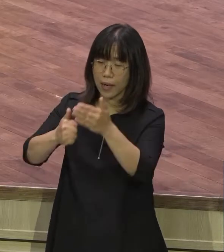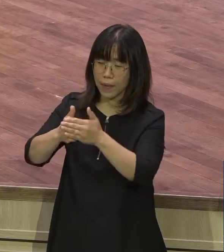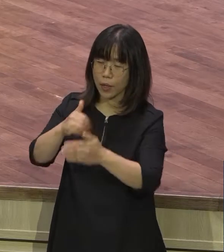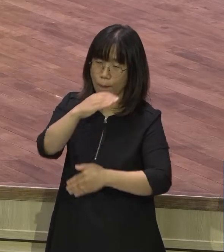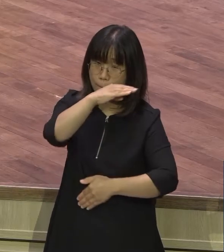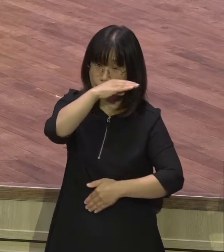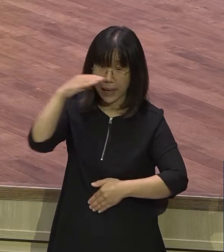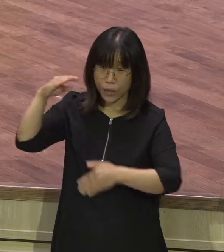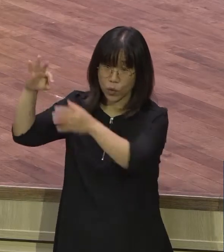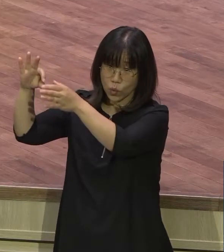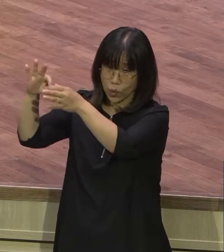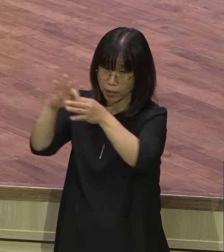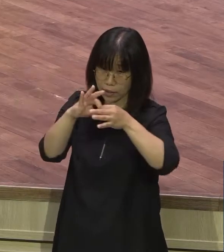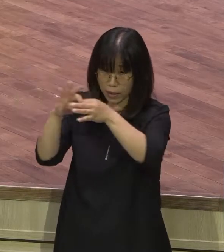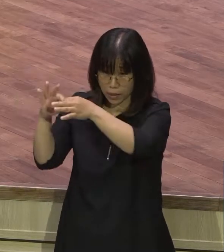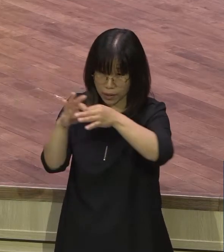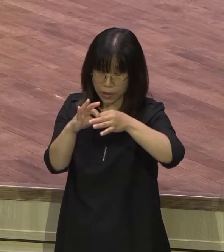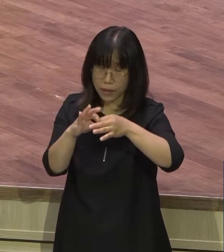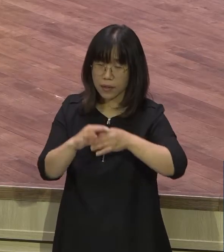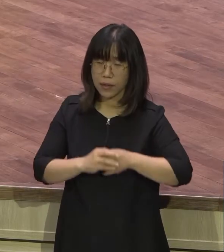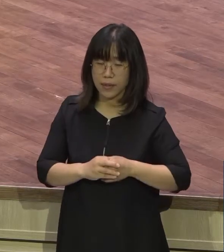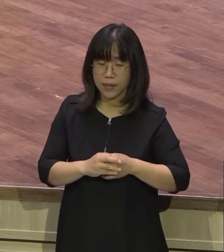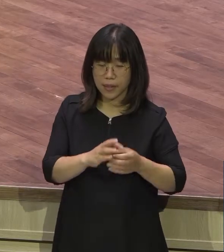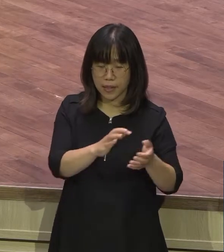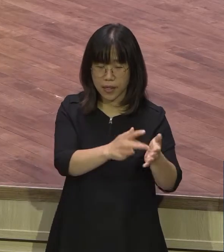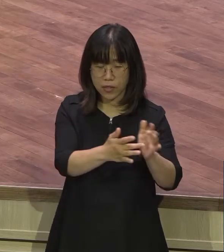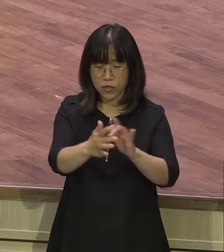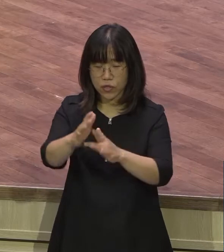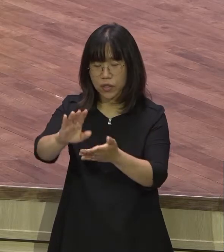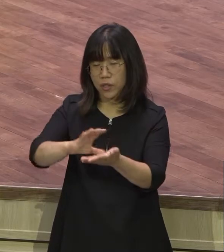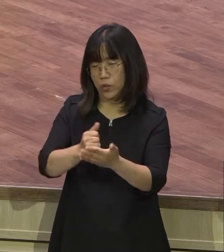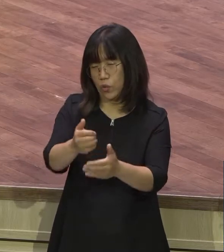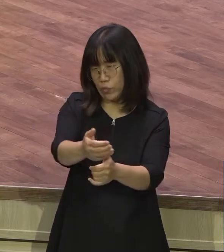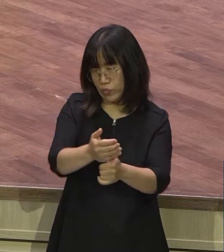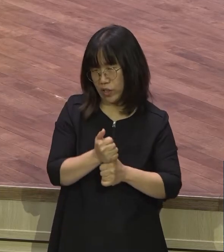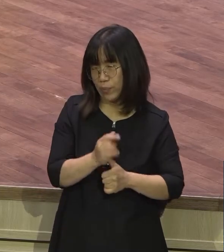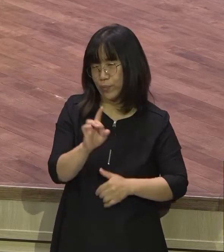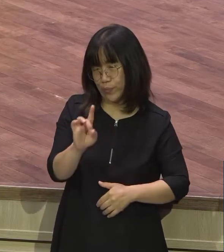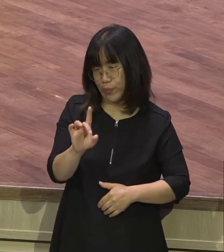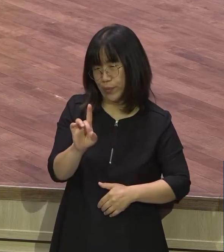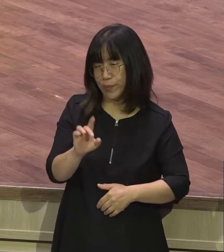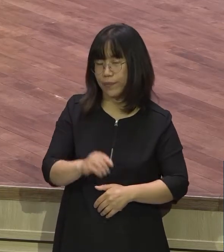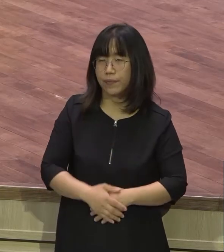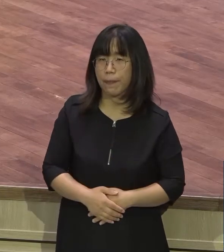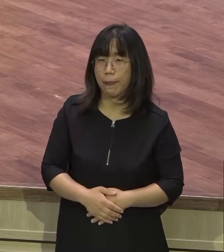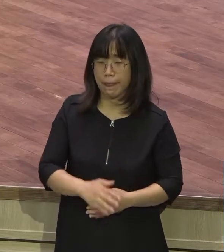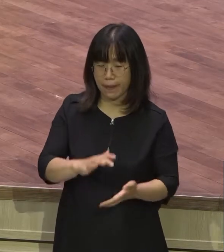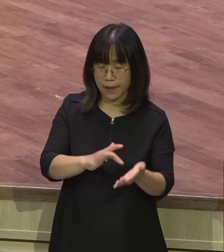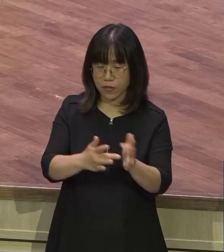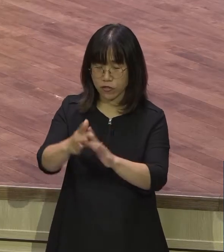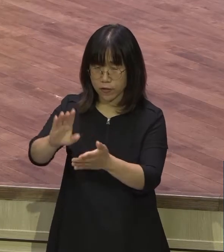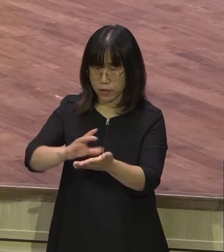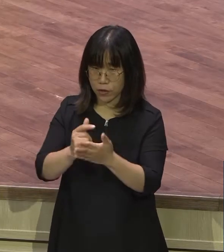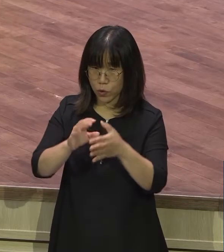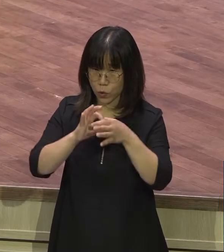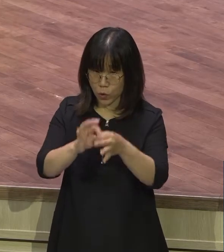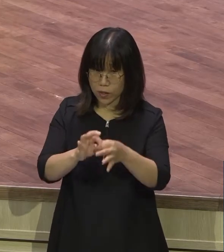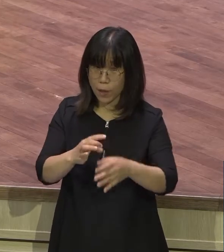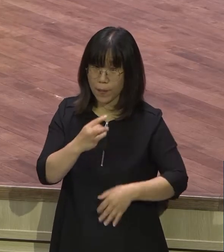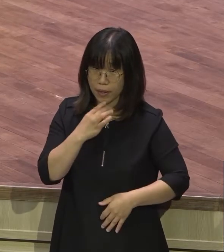관계는요. 바른 관계는 예수 그리스도밖에 없어요. 예수 그리스도를 통해서만 가능해요.